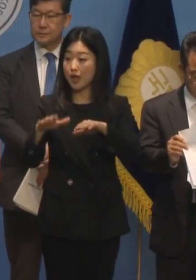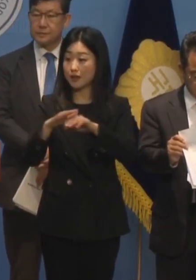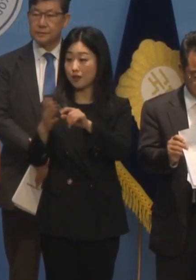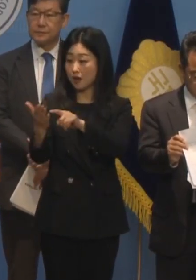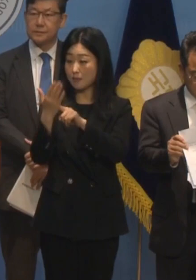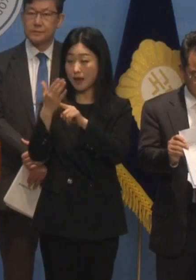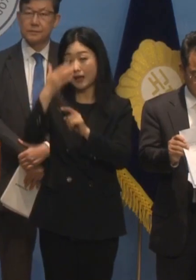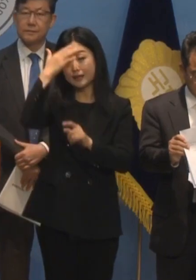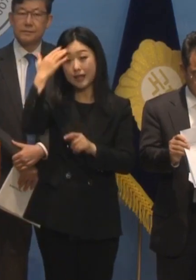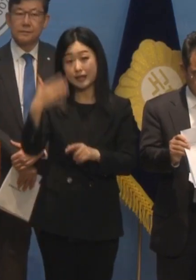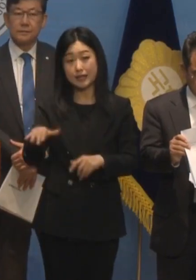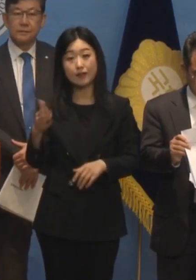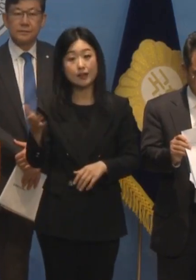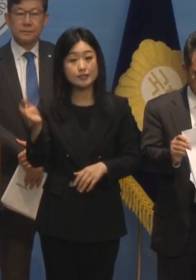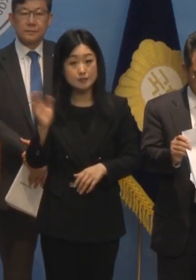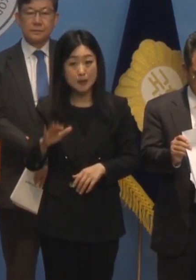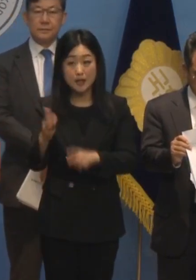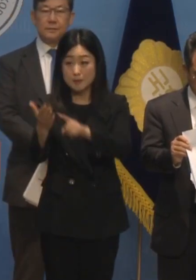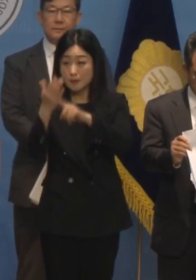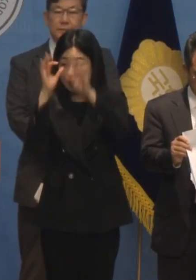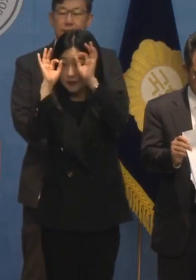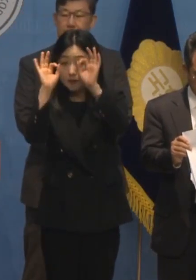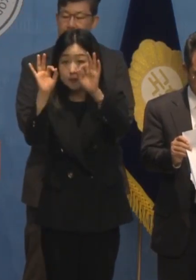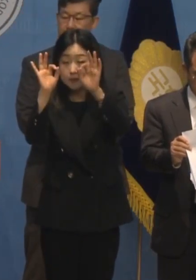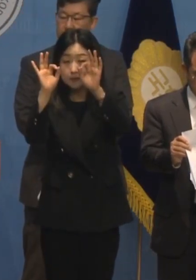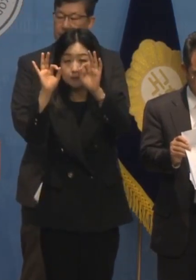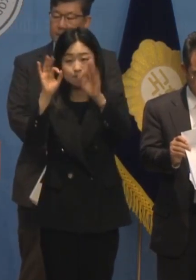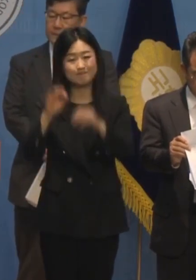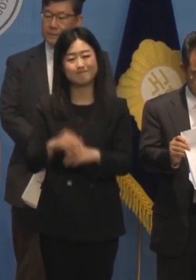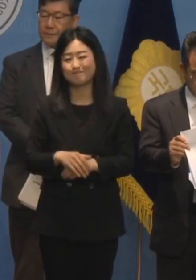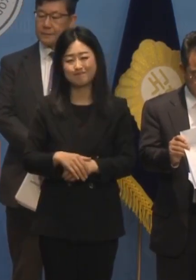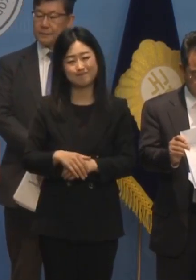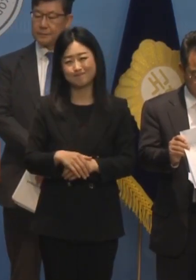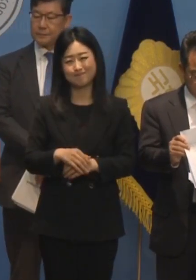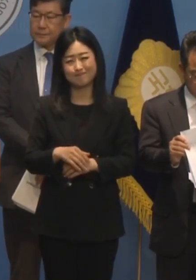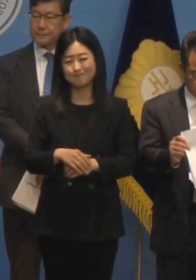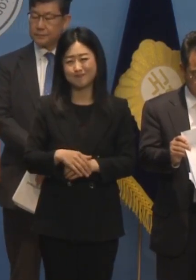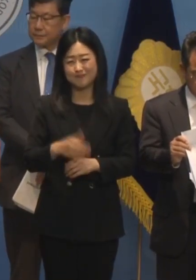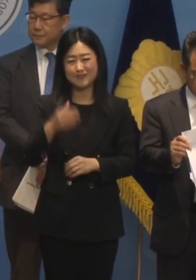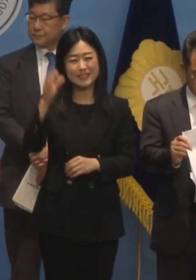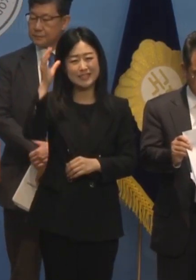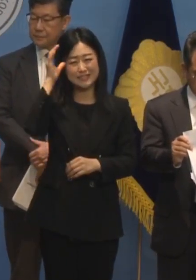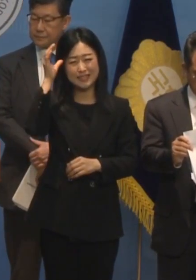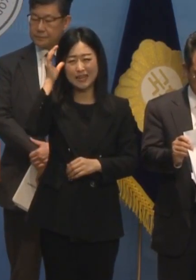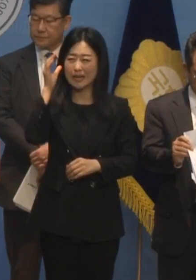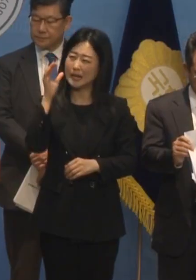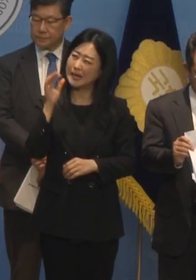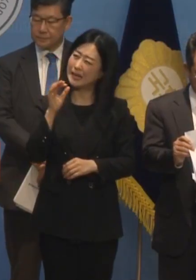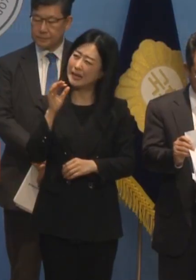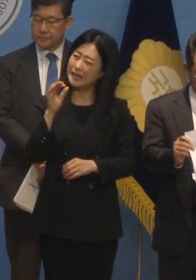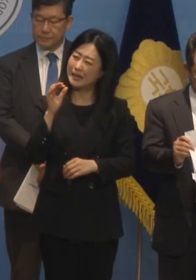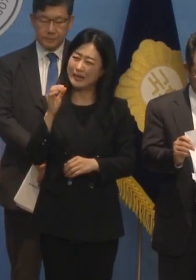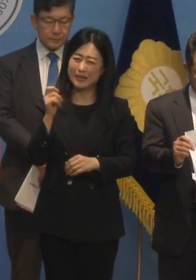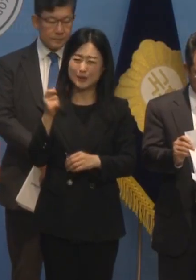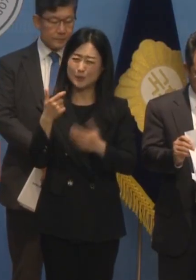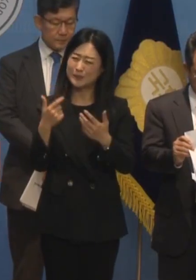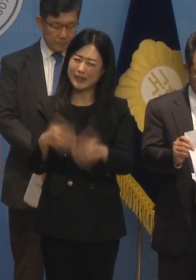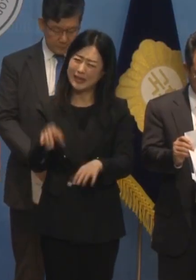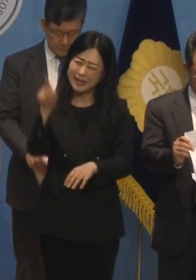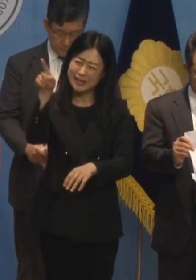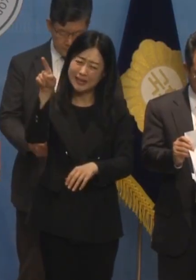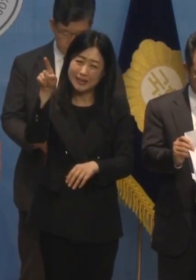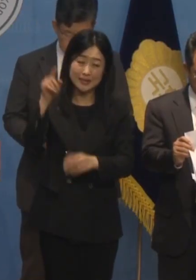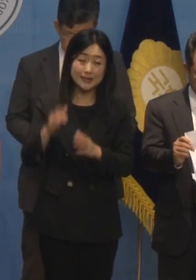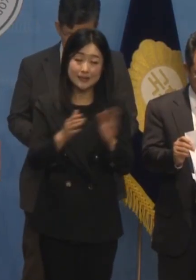것은 다행이지만 이번 발표는 기대에 미치지 못하는 땜질식 처방에 불과합니다. 정부의